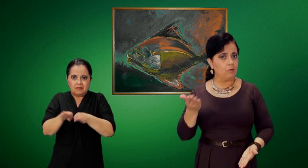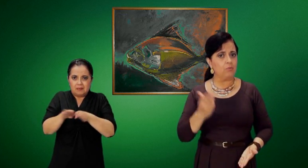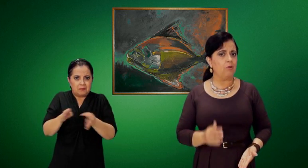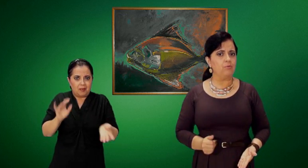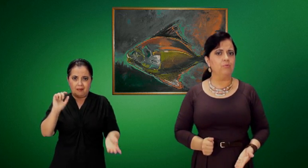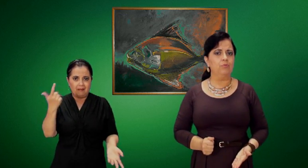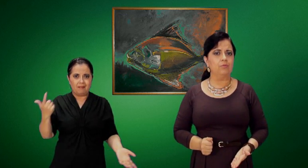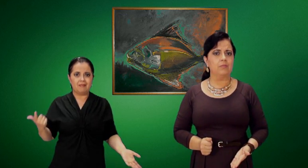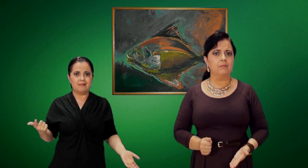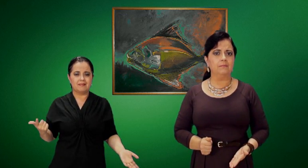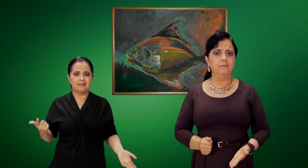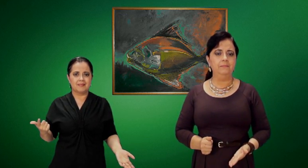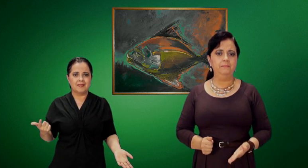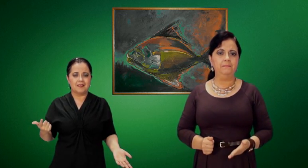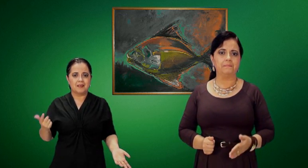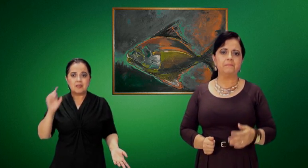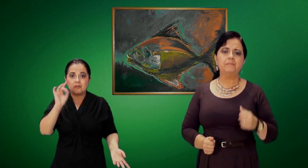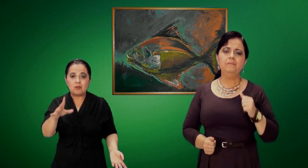que não são só os surdos.